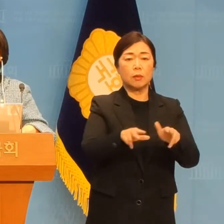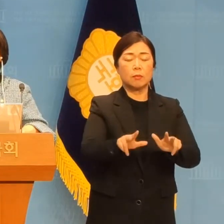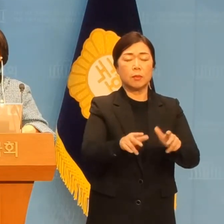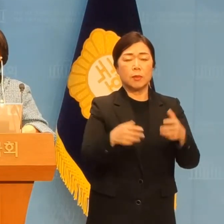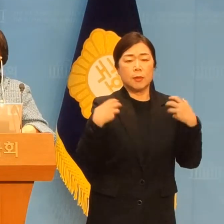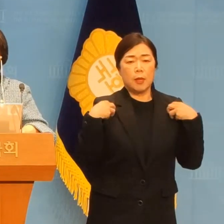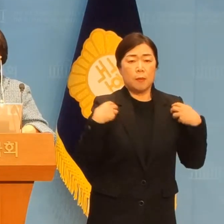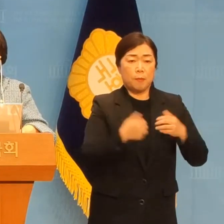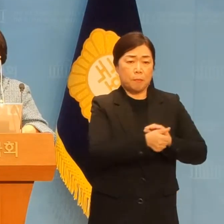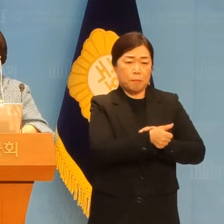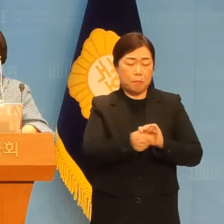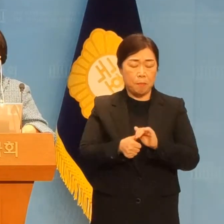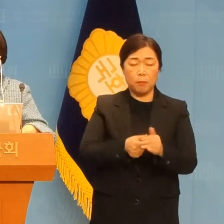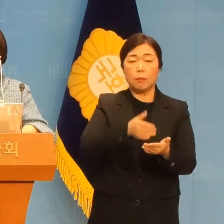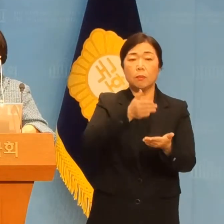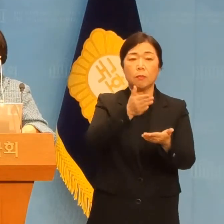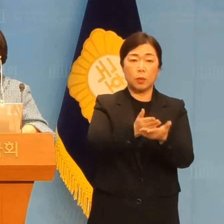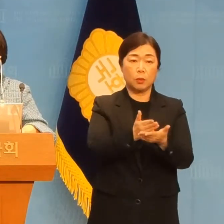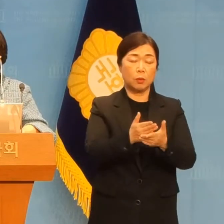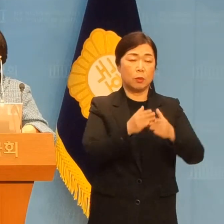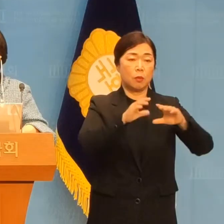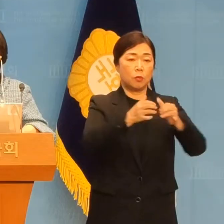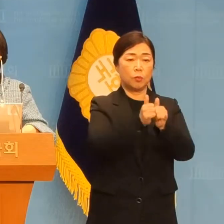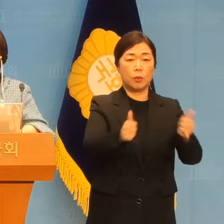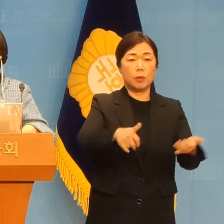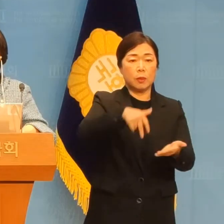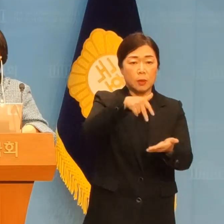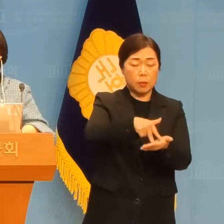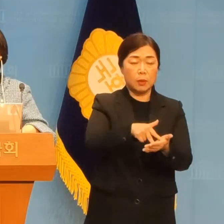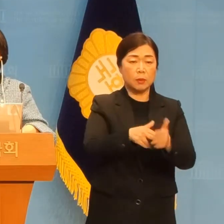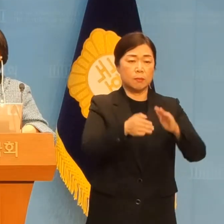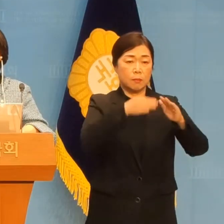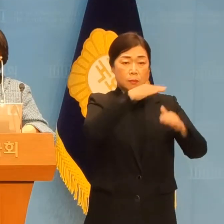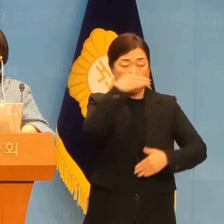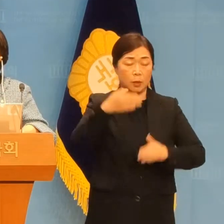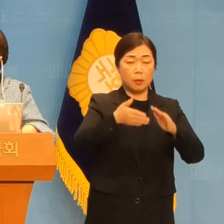책임을 회피하지 말고 국민 앞에 제대로 된